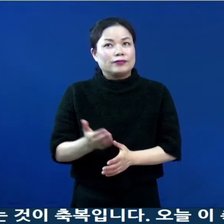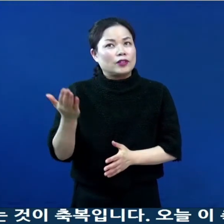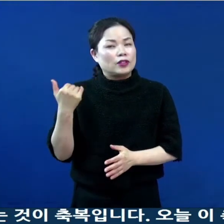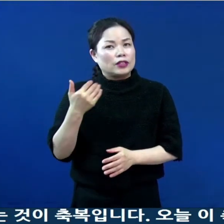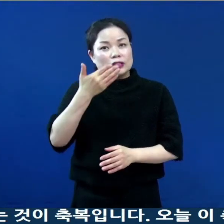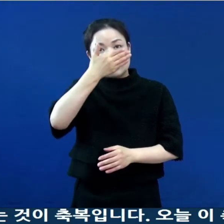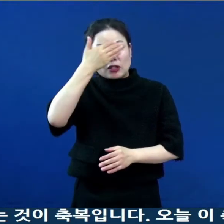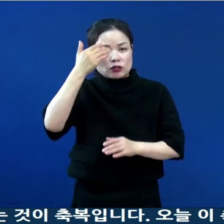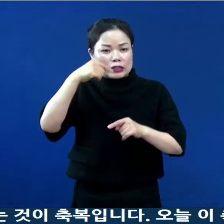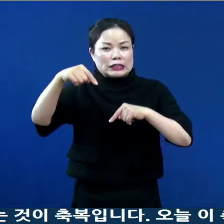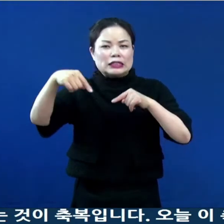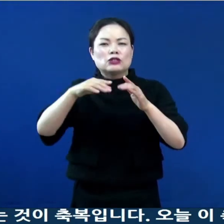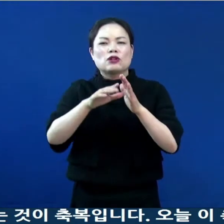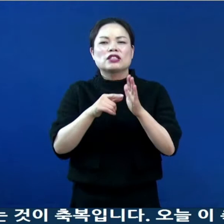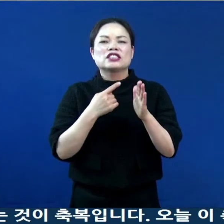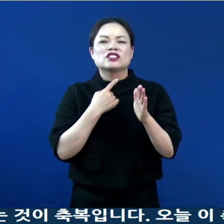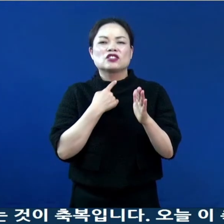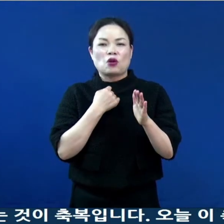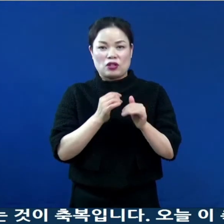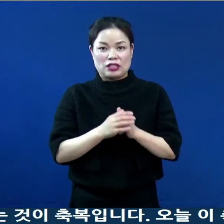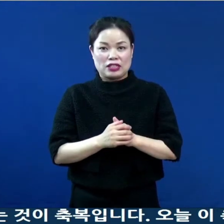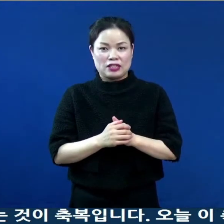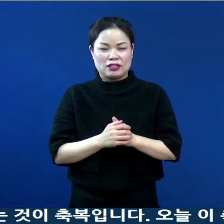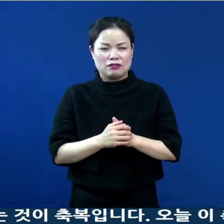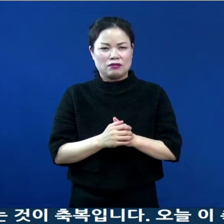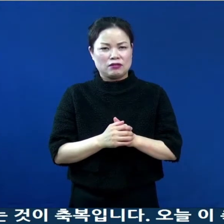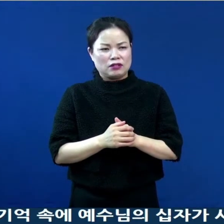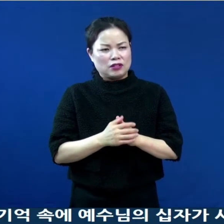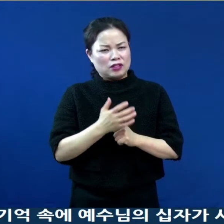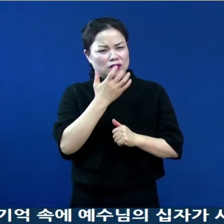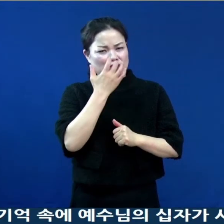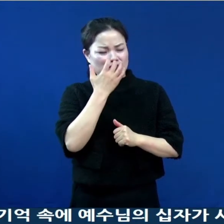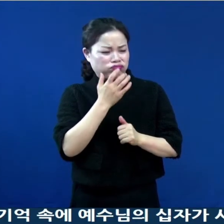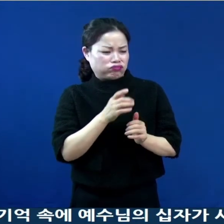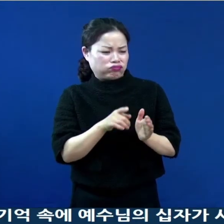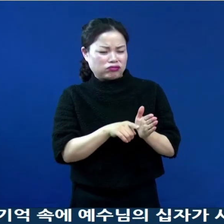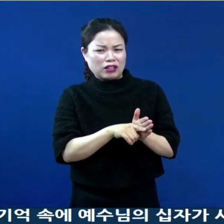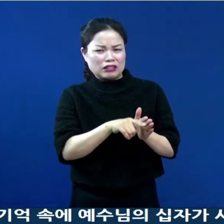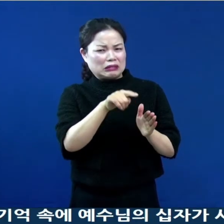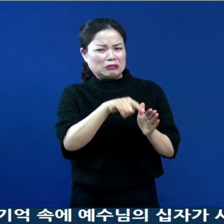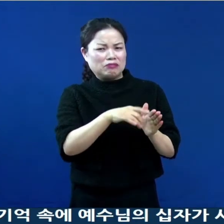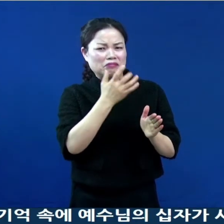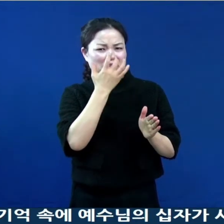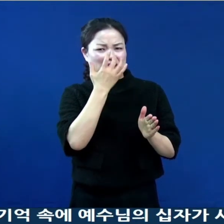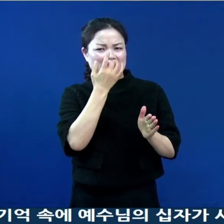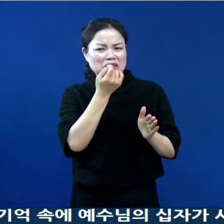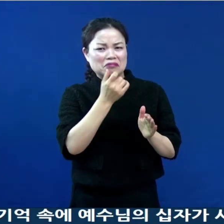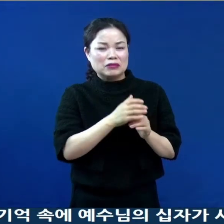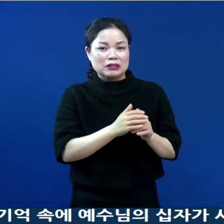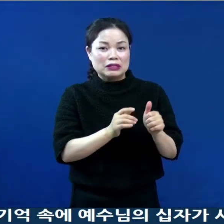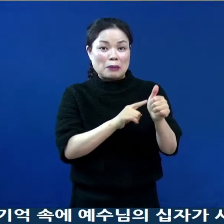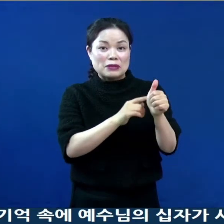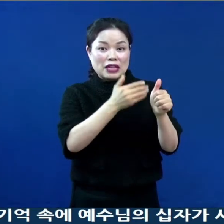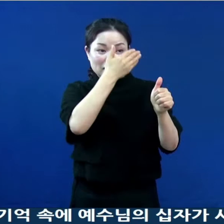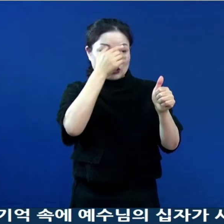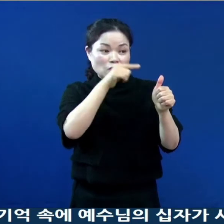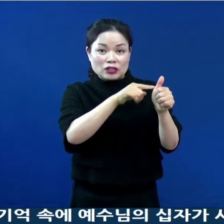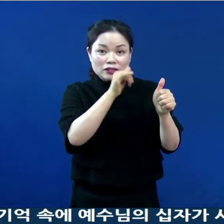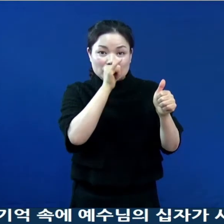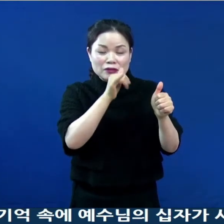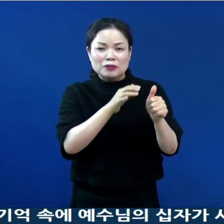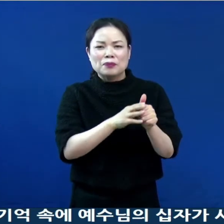청년들을 지도할 때 별로 신앙에 이렇게 깊지 않은 남자 청년이 있었습니다. 이